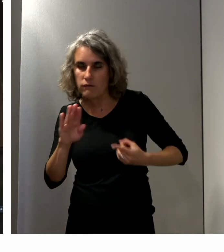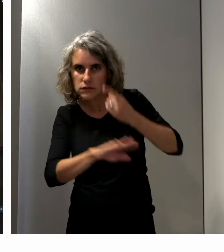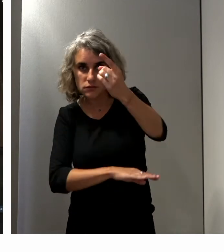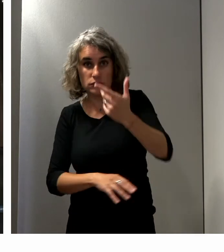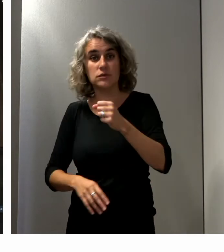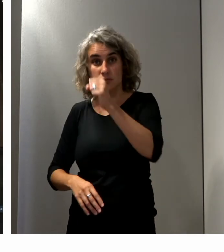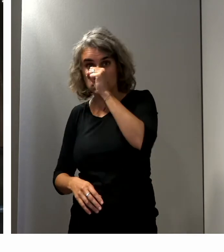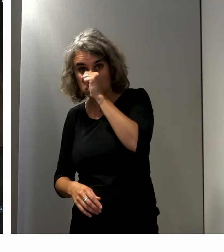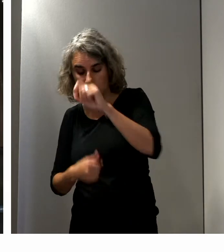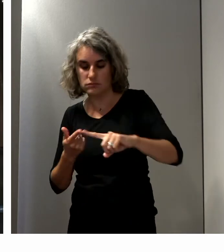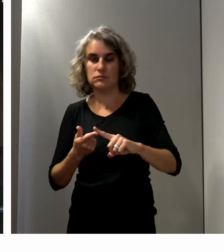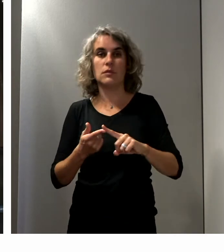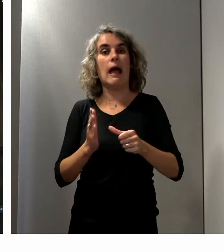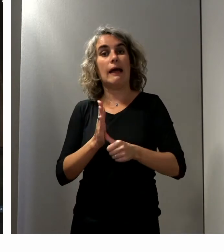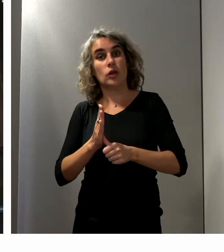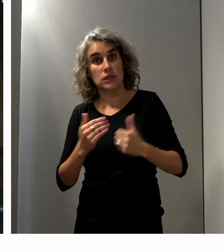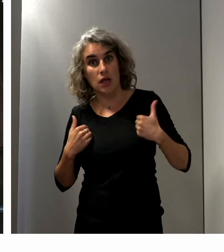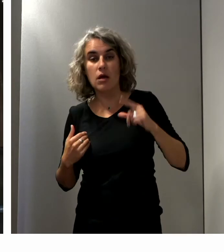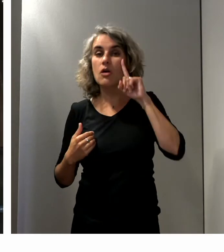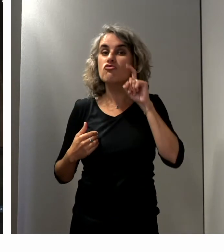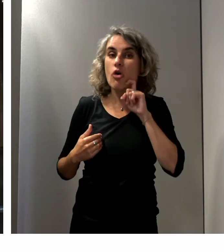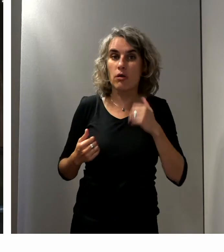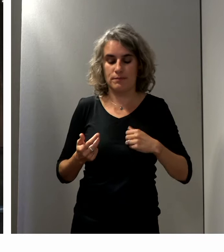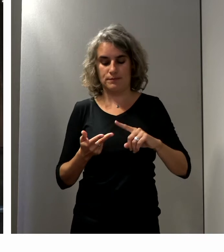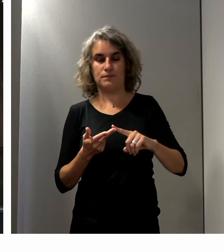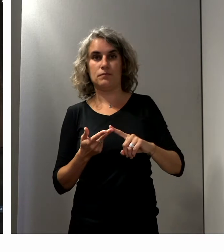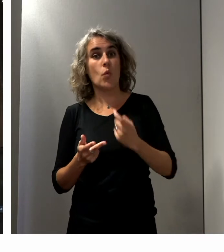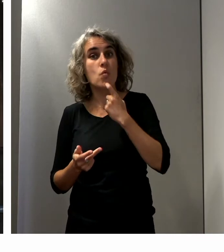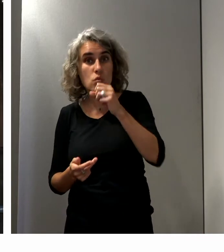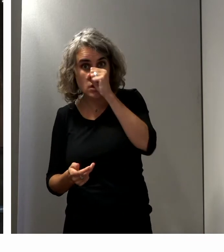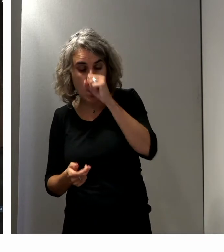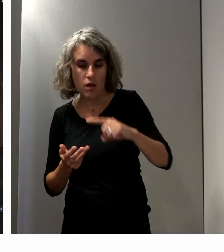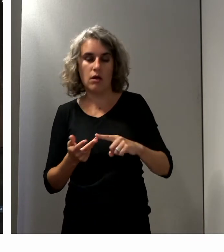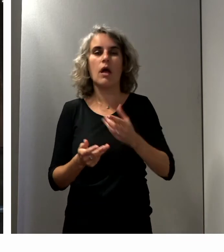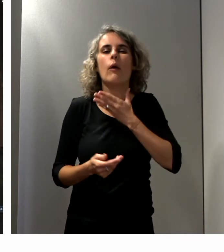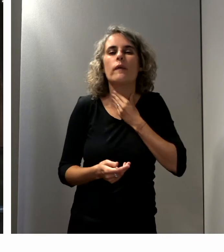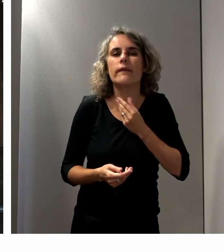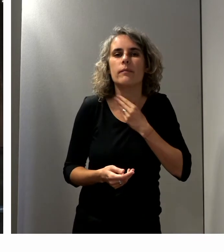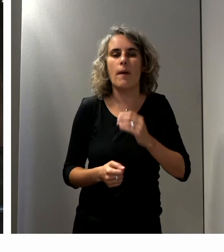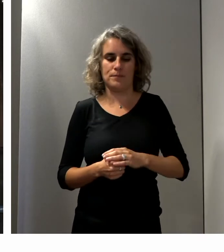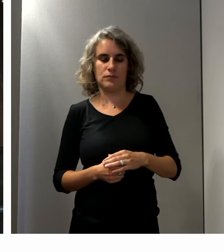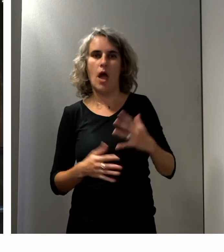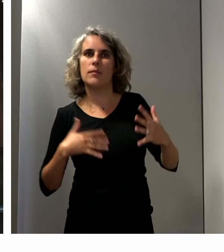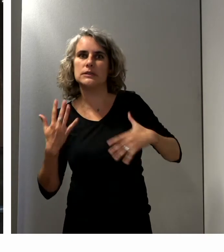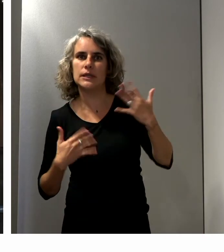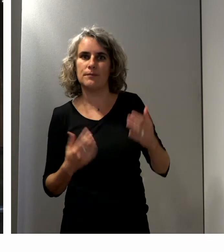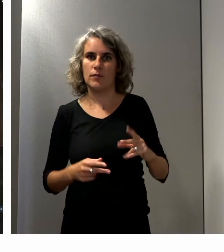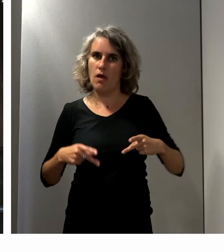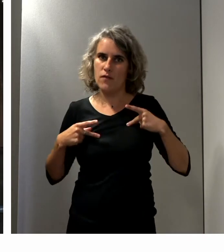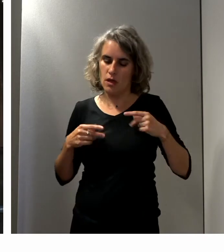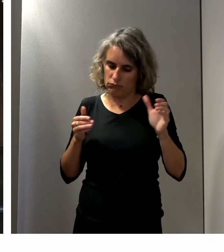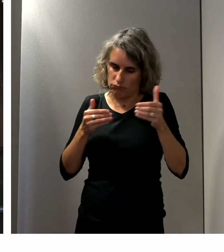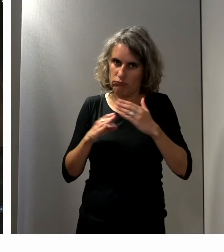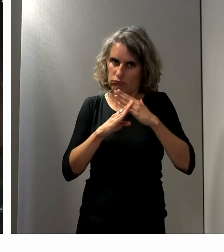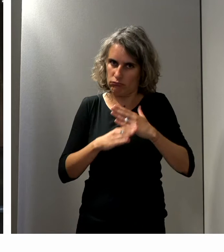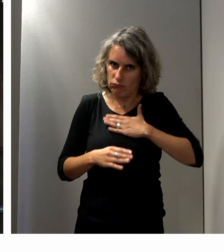le sexe, les identités et les rôles de genre, l'orientation sexuelle, l'érotisme, le plaisir, l'intimité et